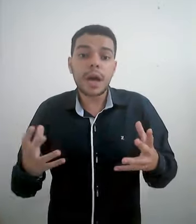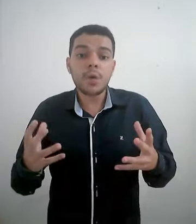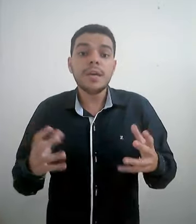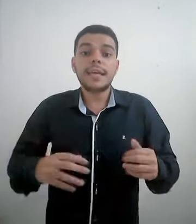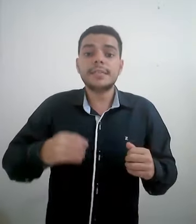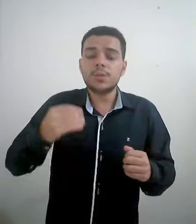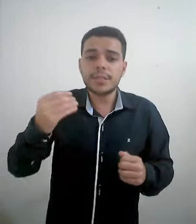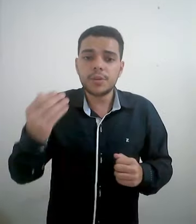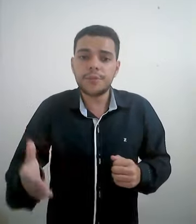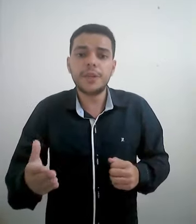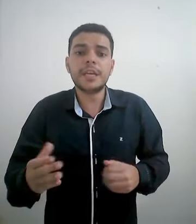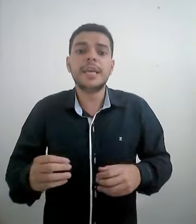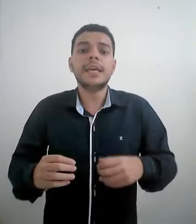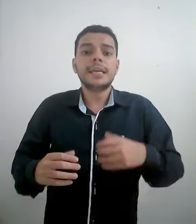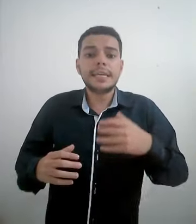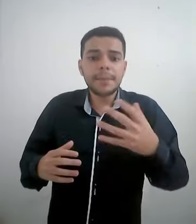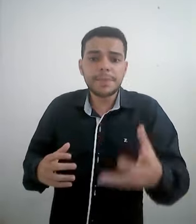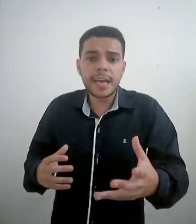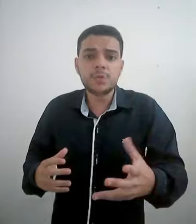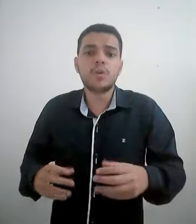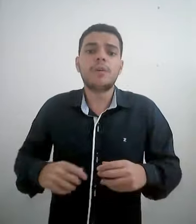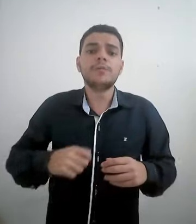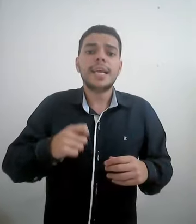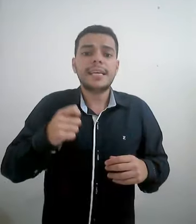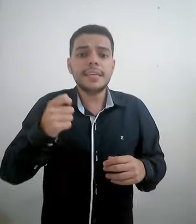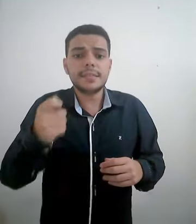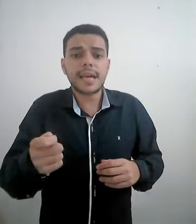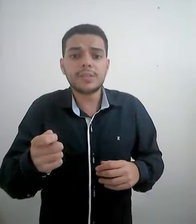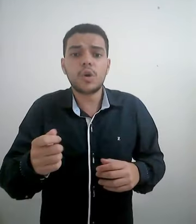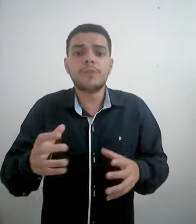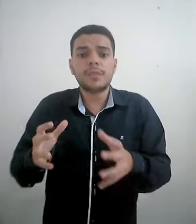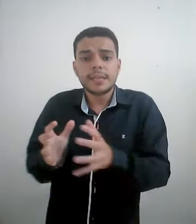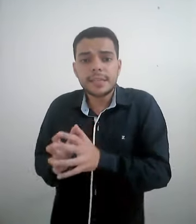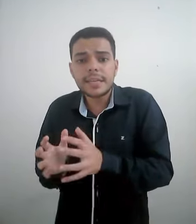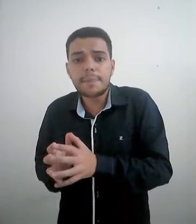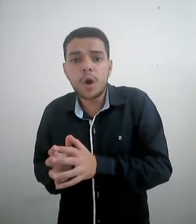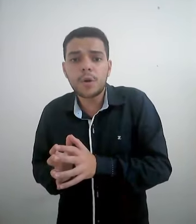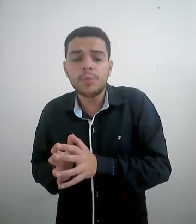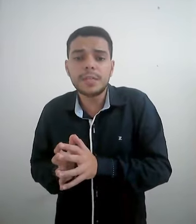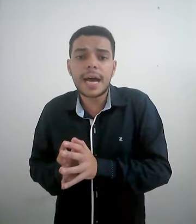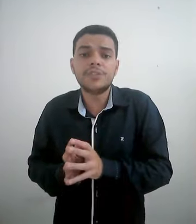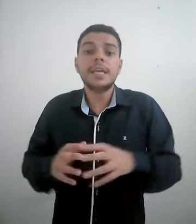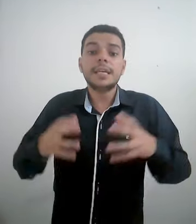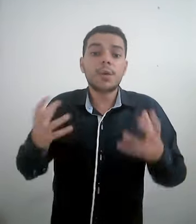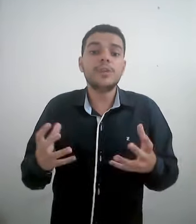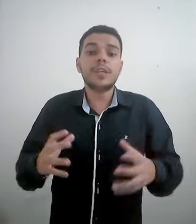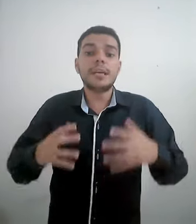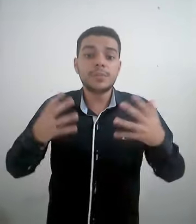natural que as línguas se modifiquem, criem termos novos, criem sinais novos, sinais da própria comunidade, então o regionalismo